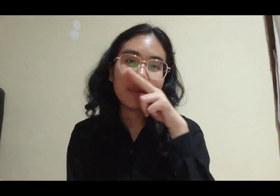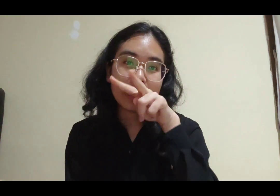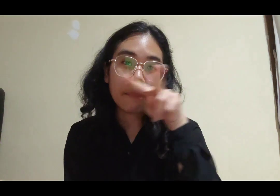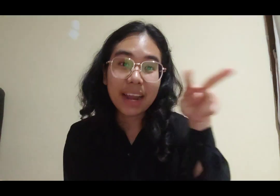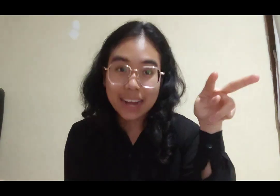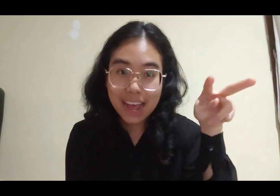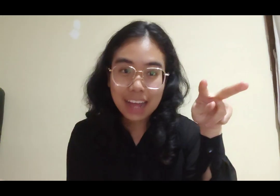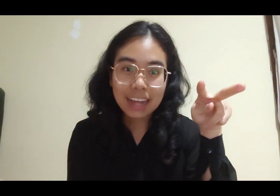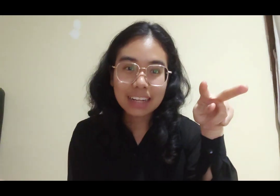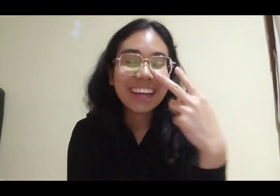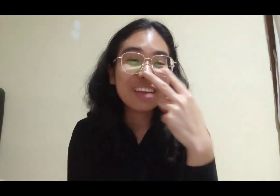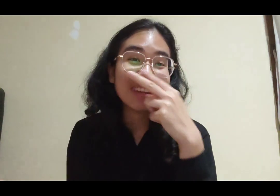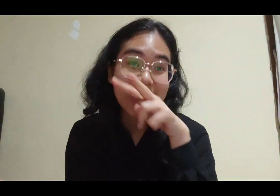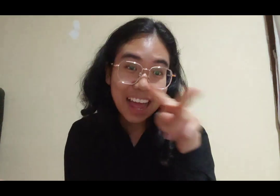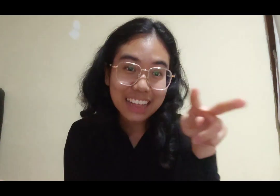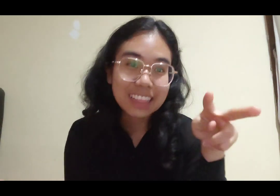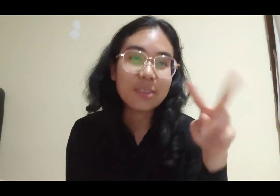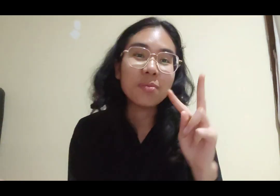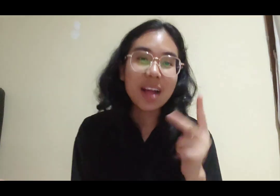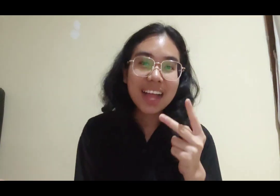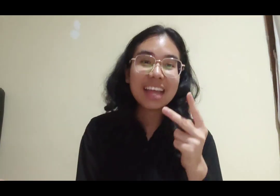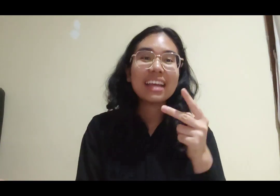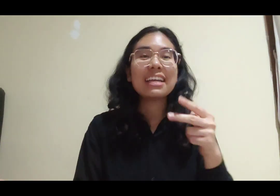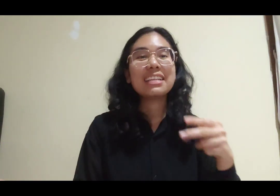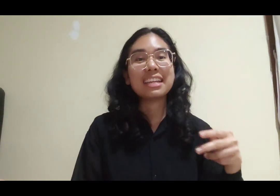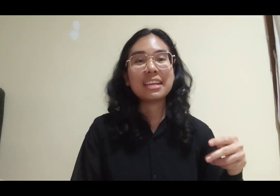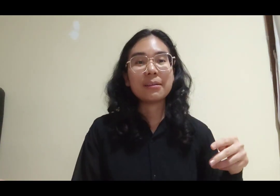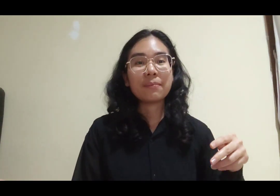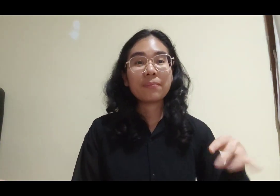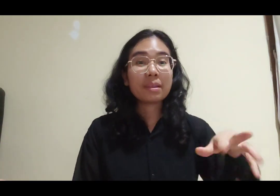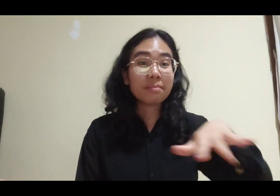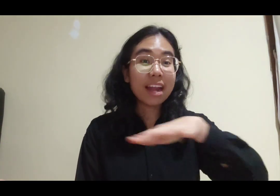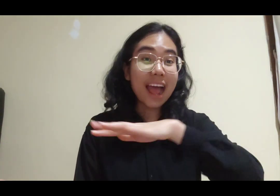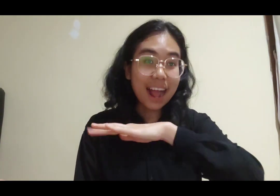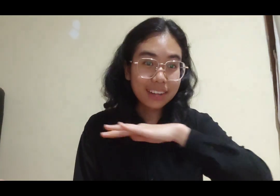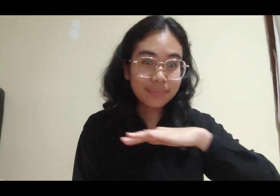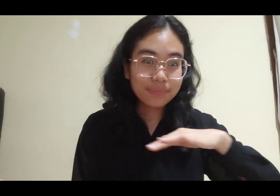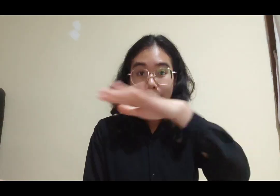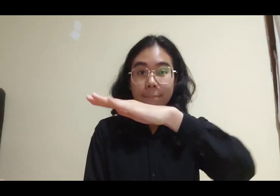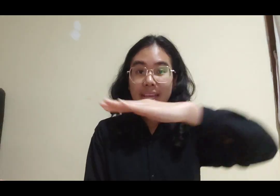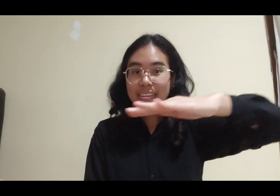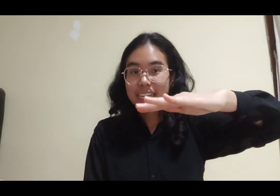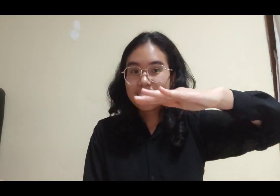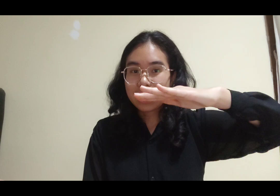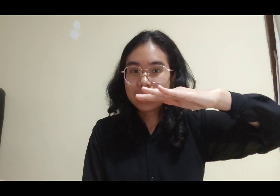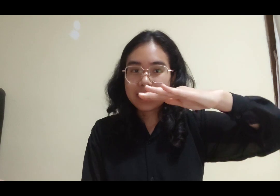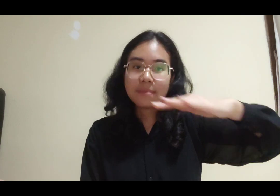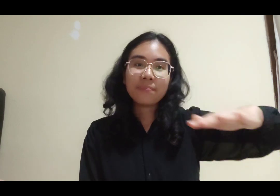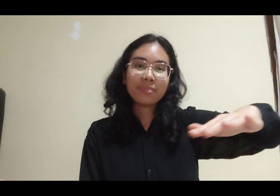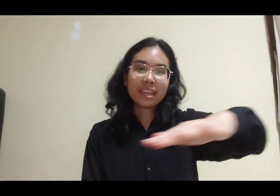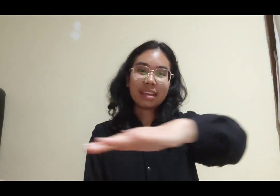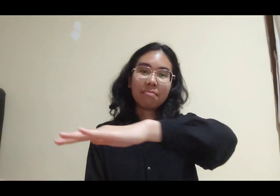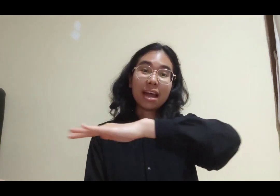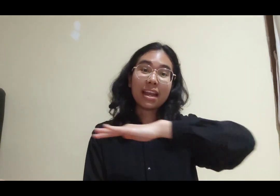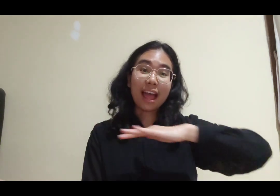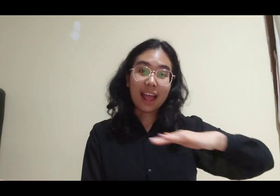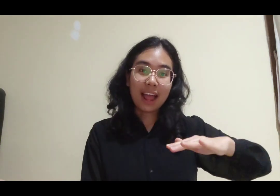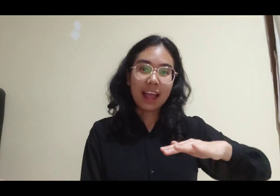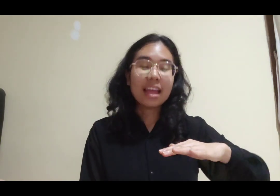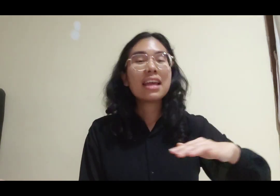mikirnya pandang, kayak melihat diubah jadi padang. Biasa aja tangannya diam, ini padang.